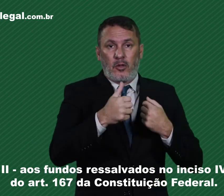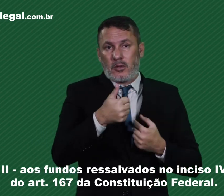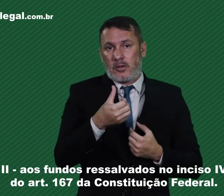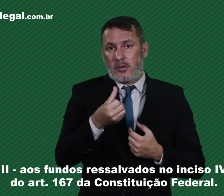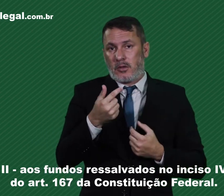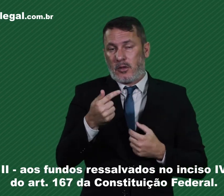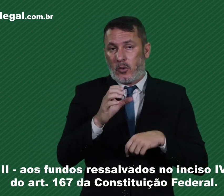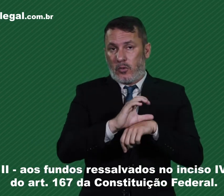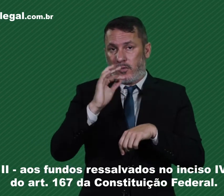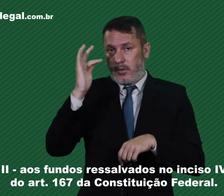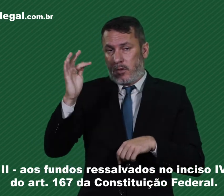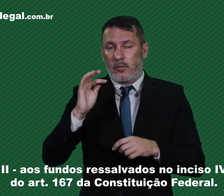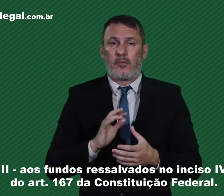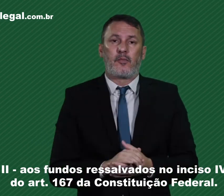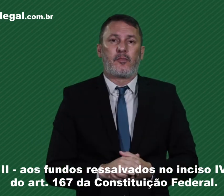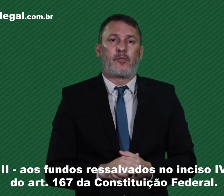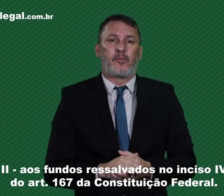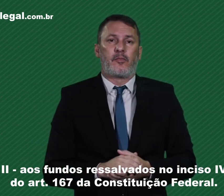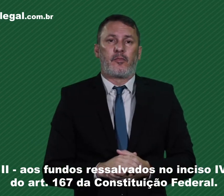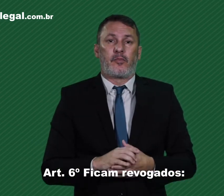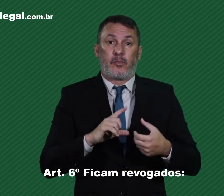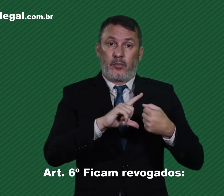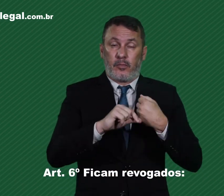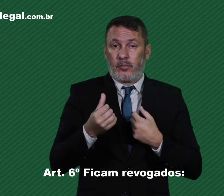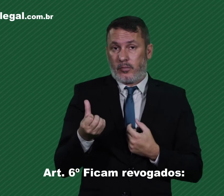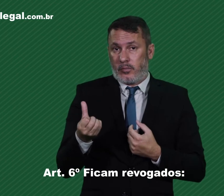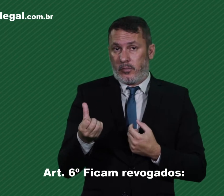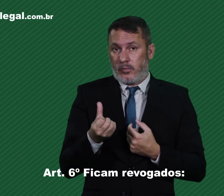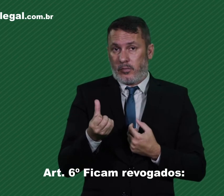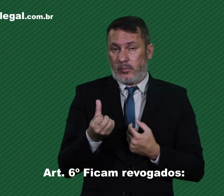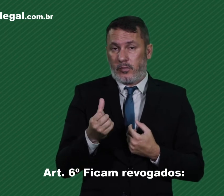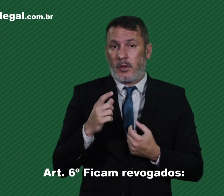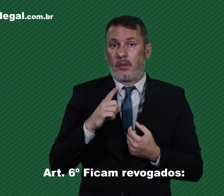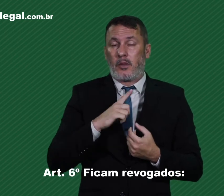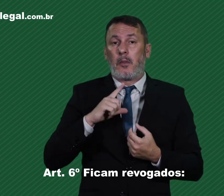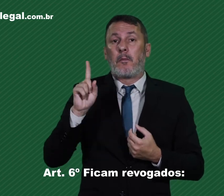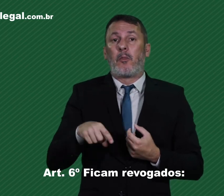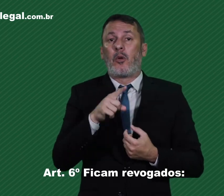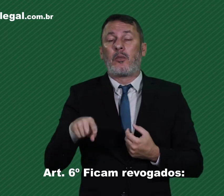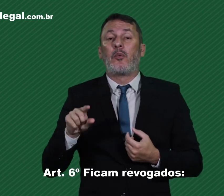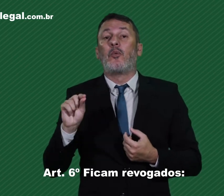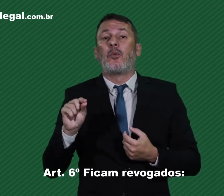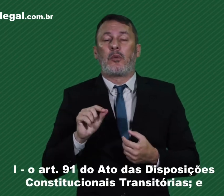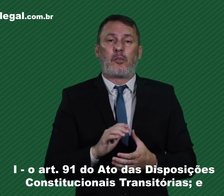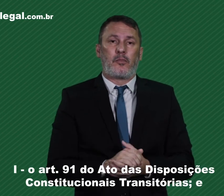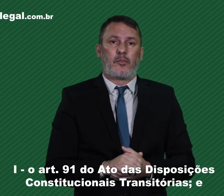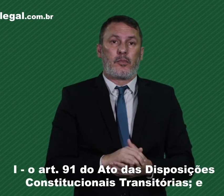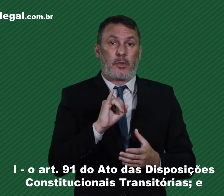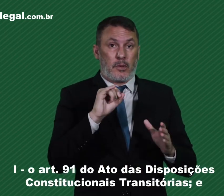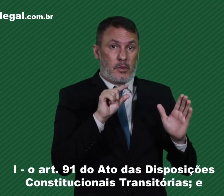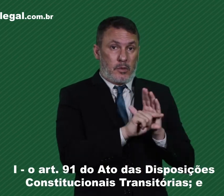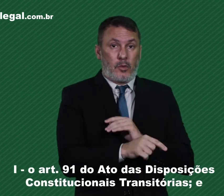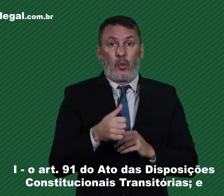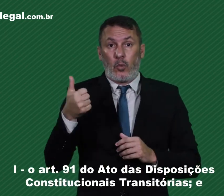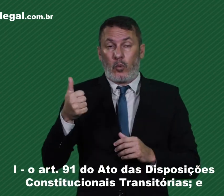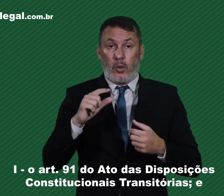167 da Constituição Federal Artigo 6º ficam revogados o inciso 1 o